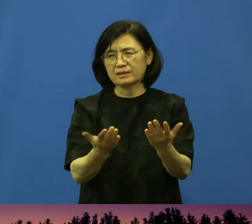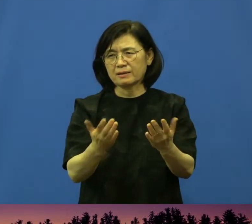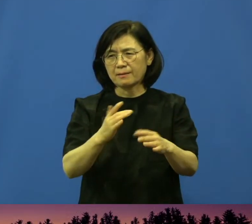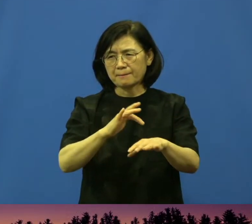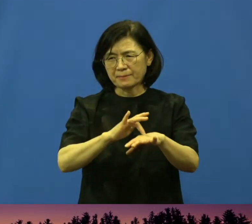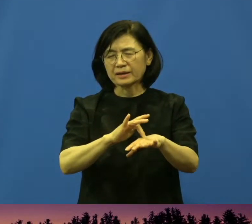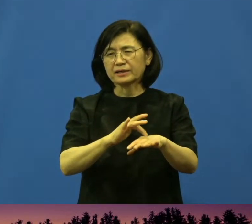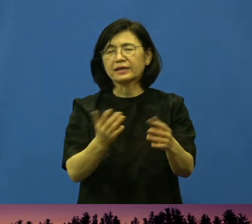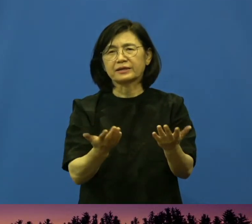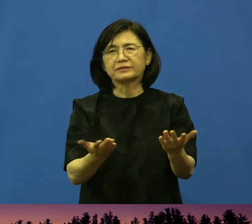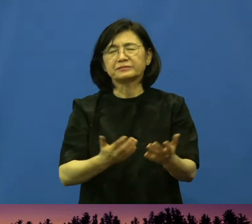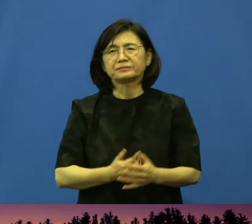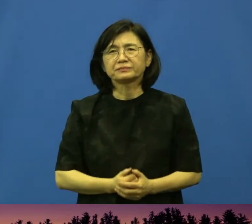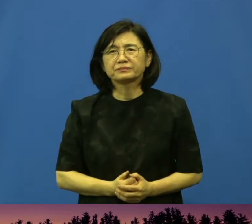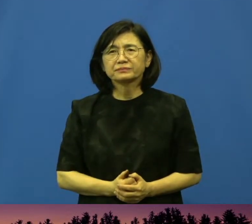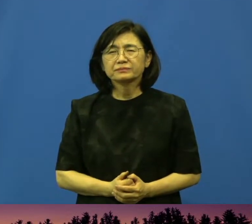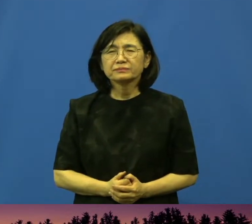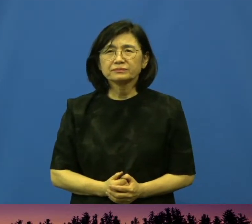들이고.